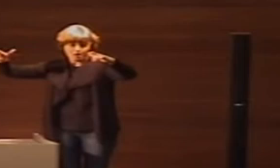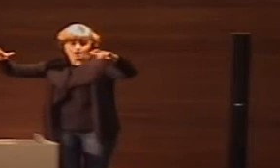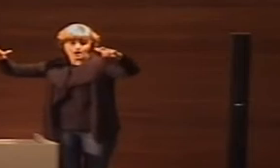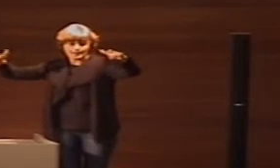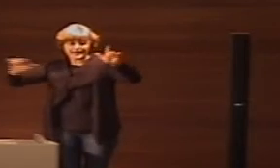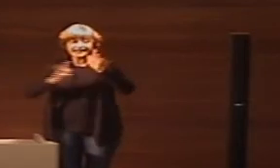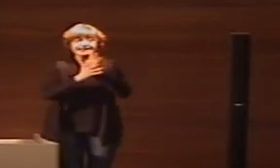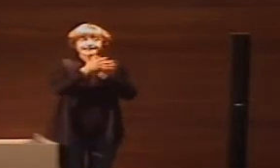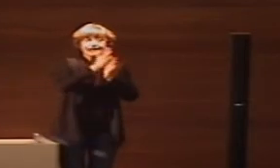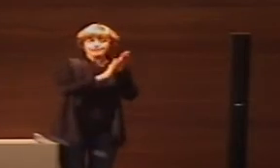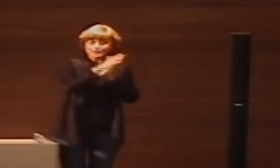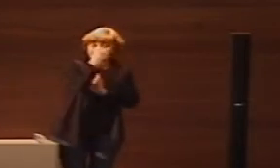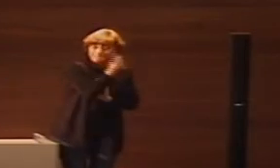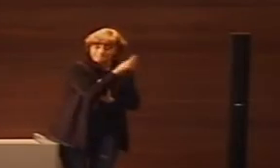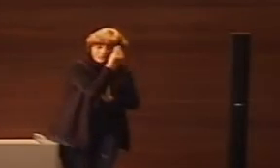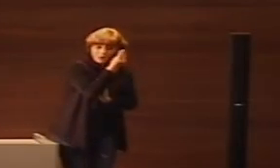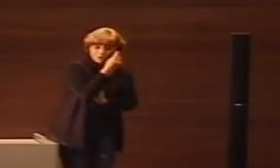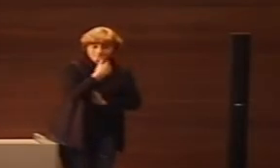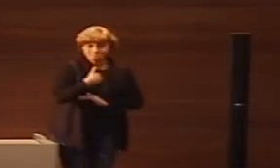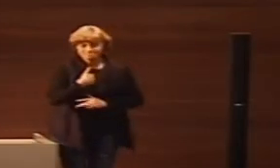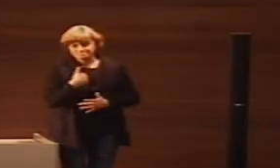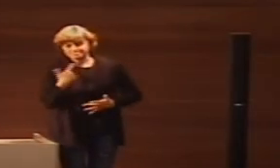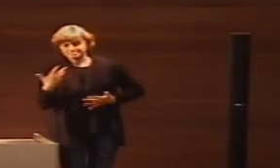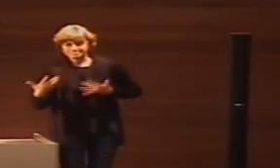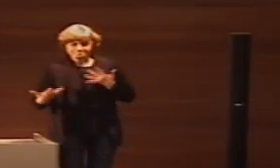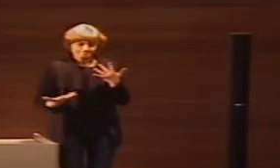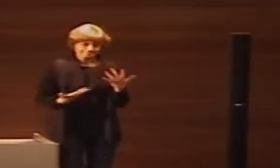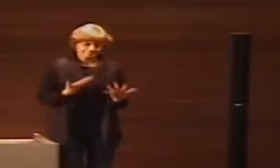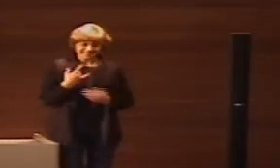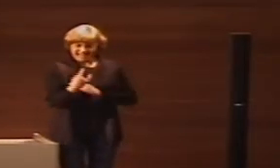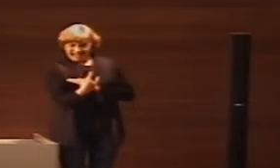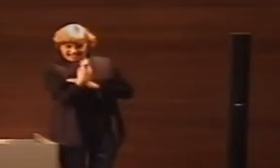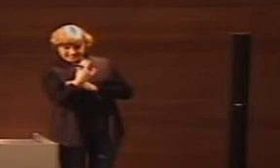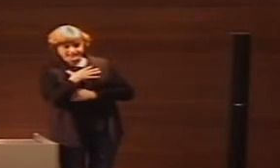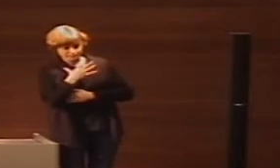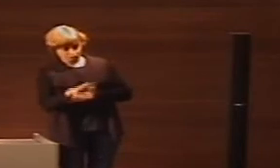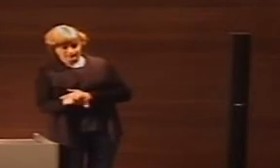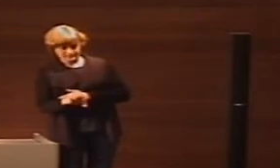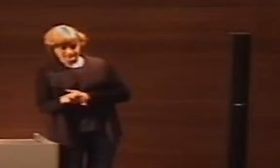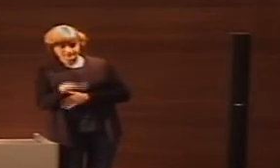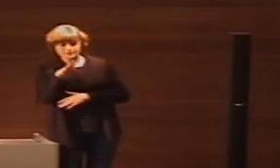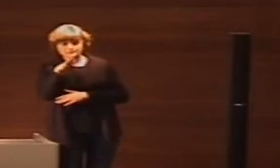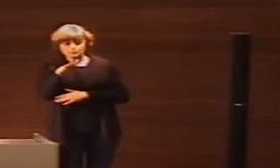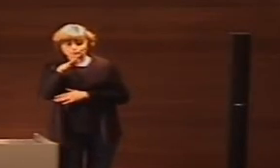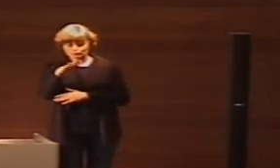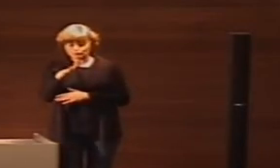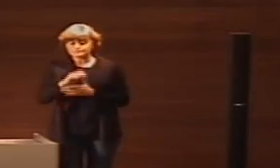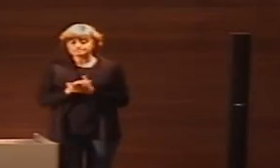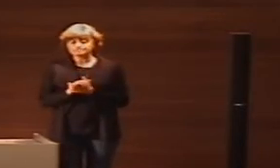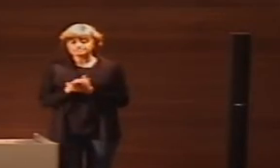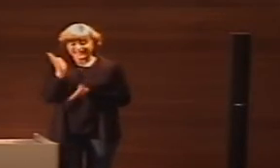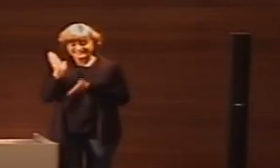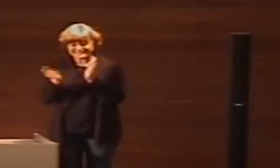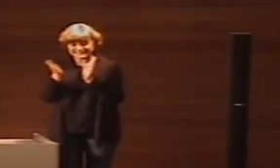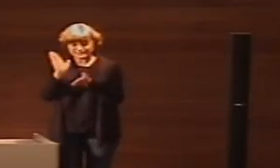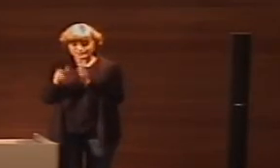Lo que pasa es que digo, esto es un poco tramposo porque no deja de lado que al final la gestión de residuos